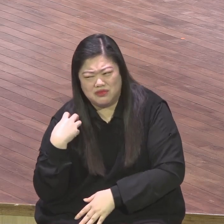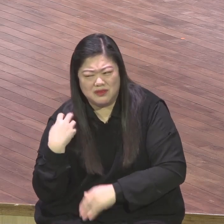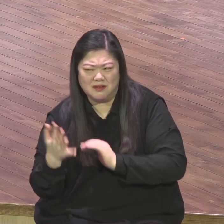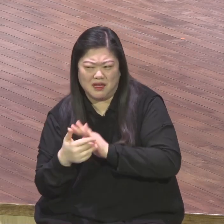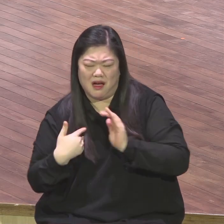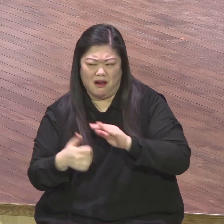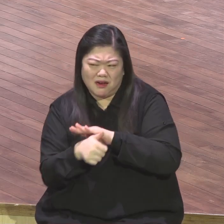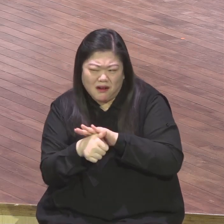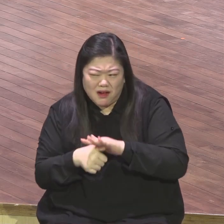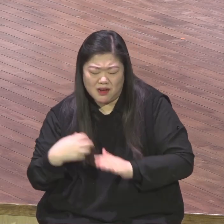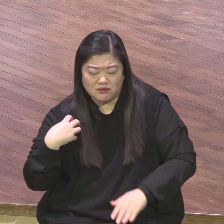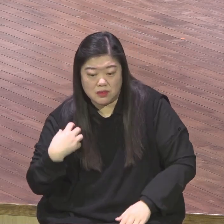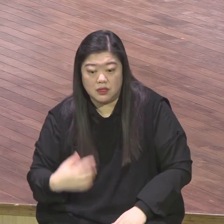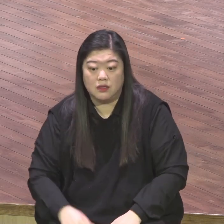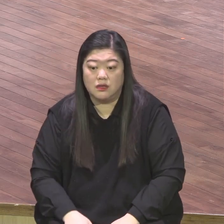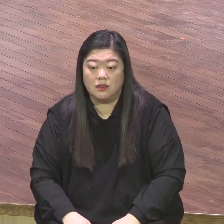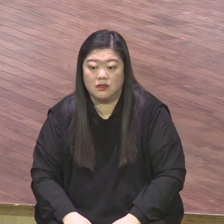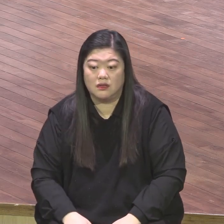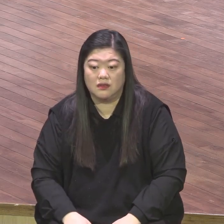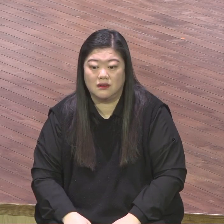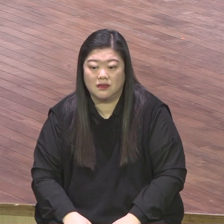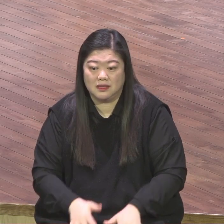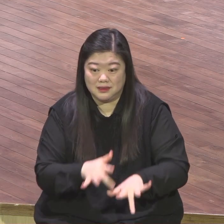속삭임이에요. 그 속은 거예요.